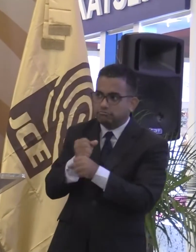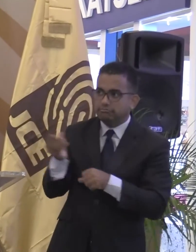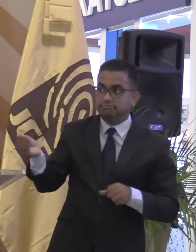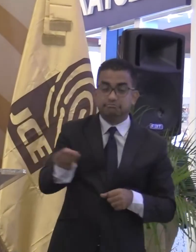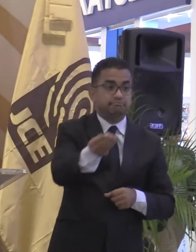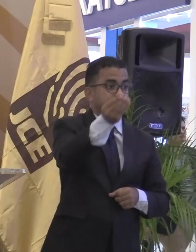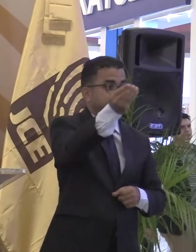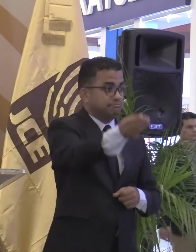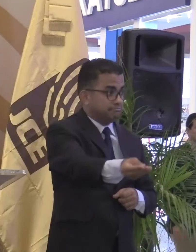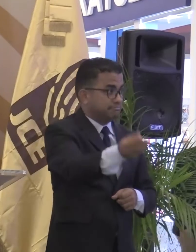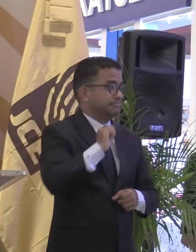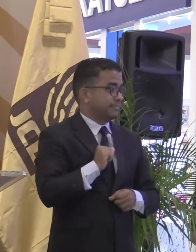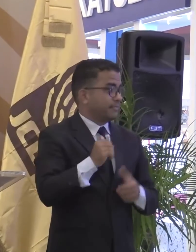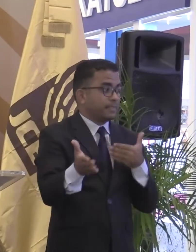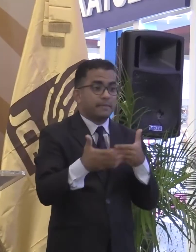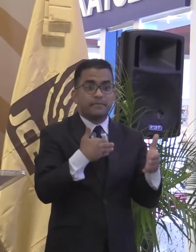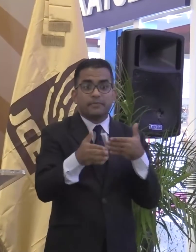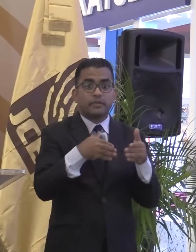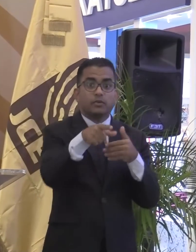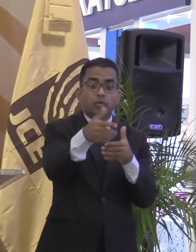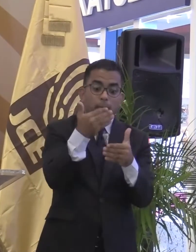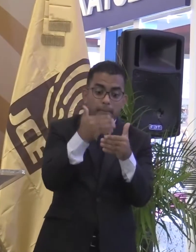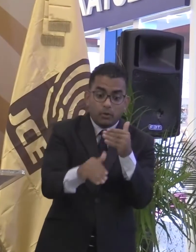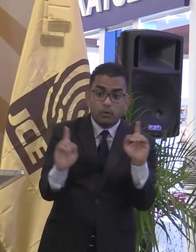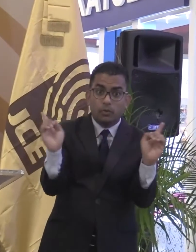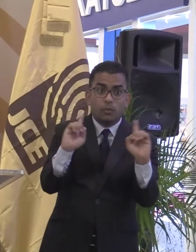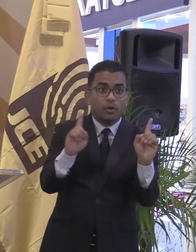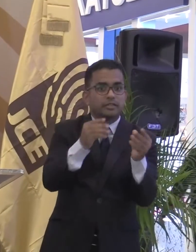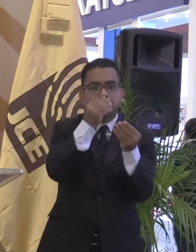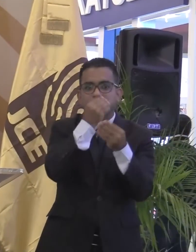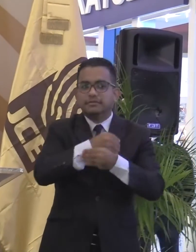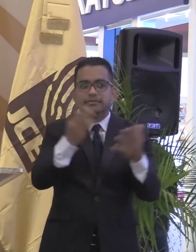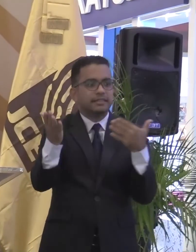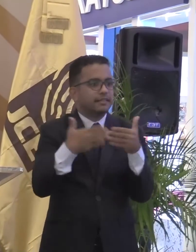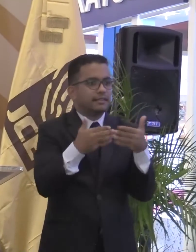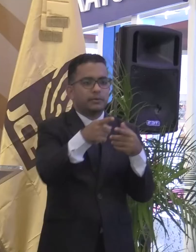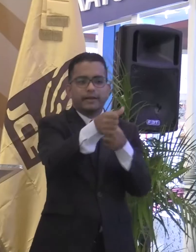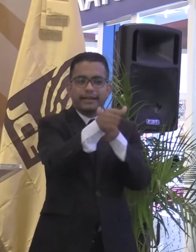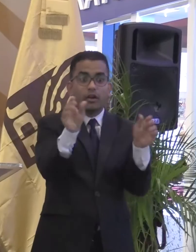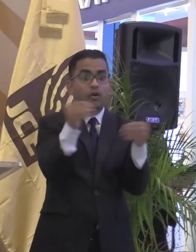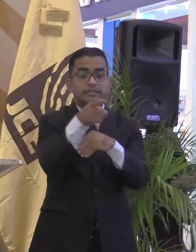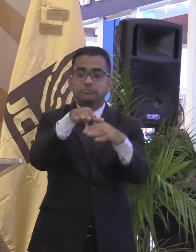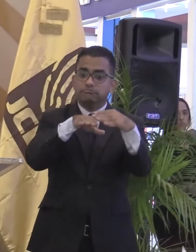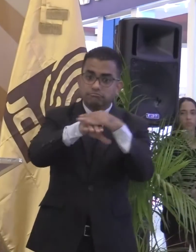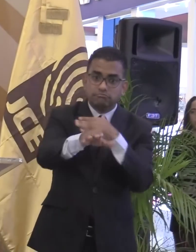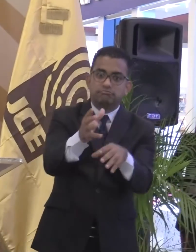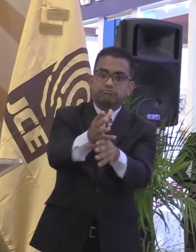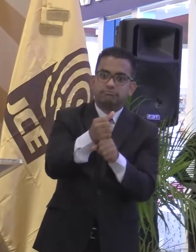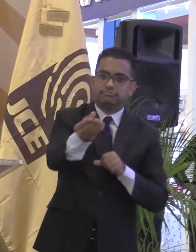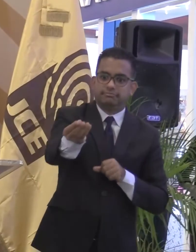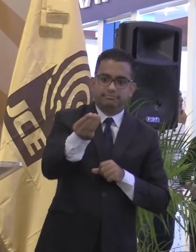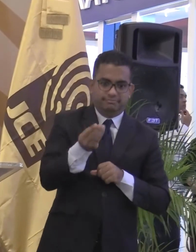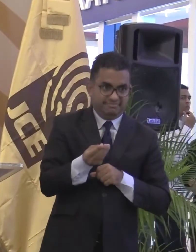puede obtener porque no importa el lugar en cualquier centro de servicio en cualquier oficialía este